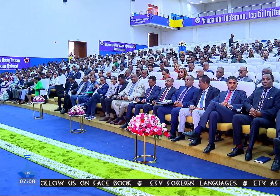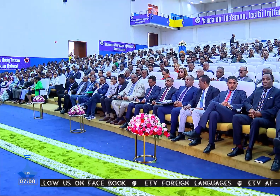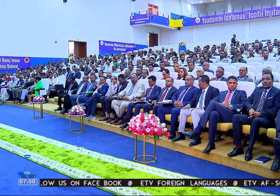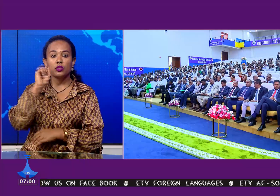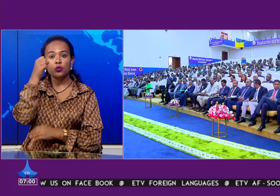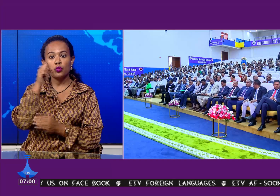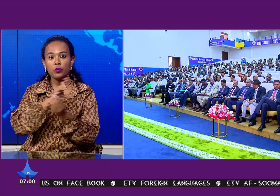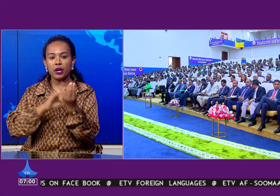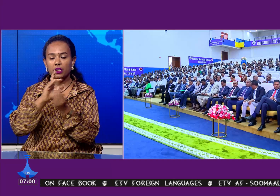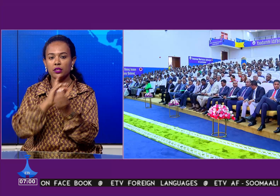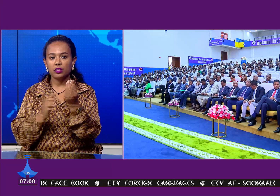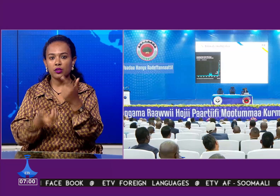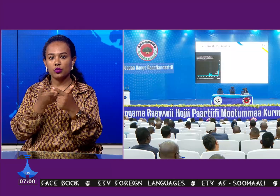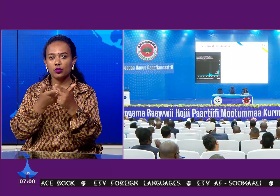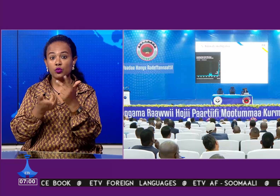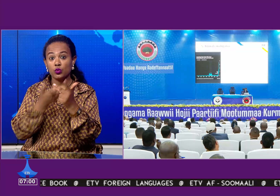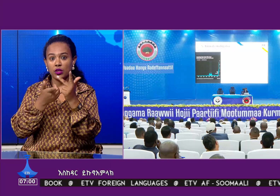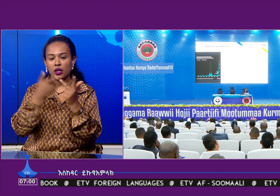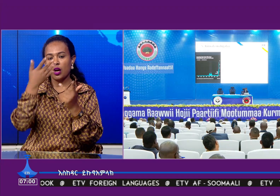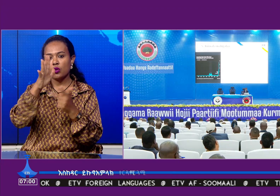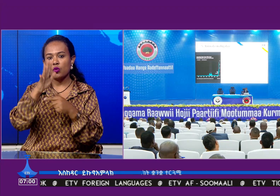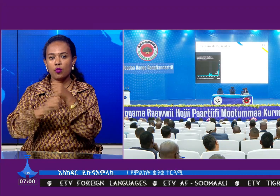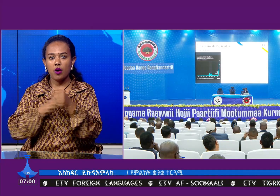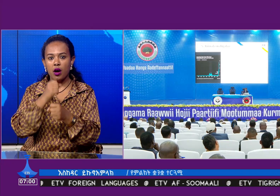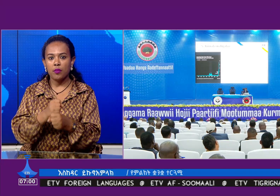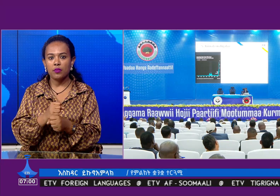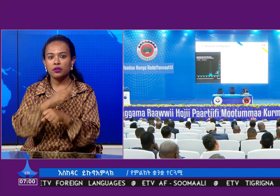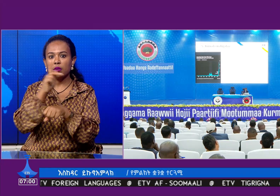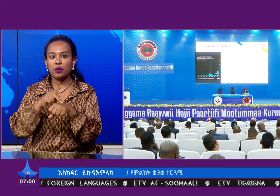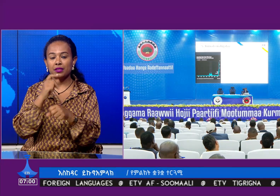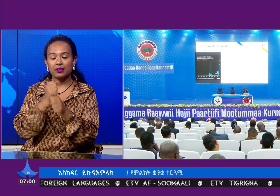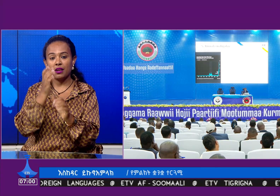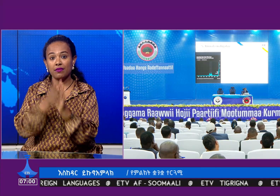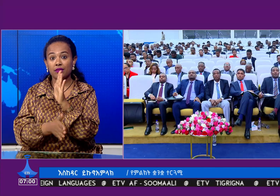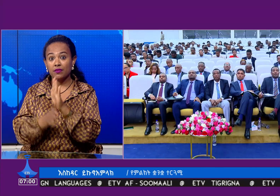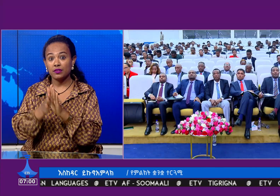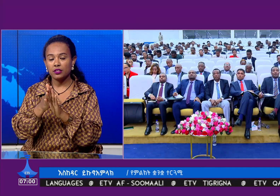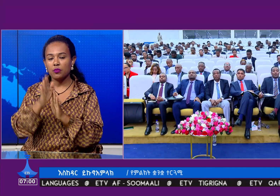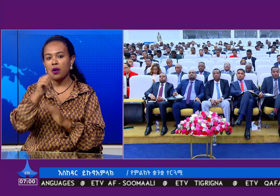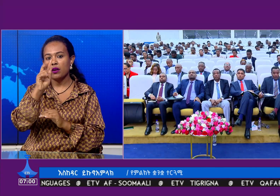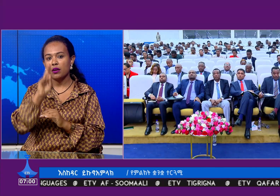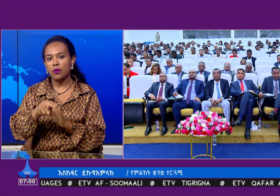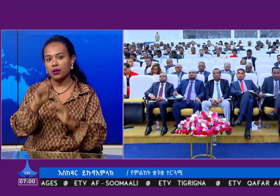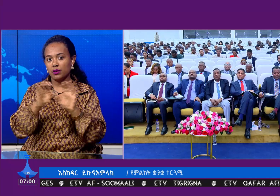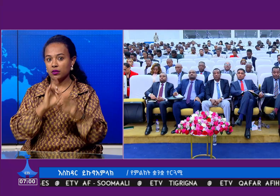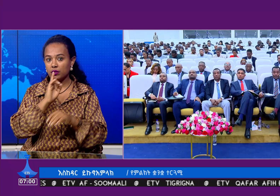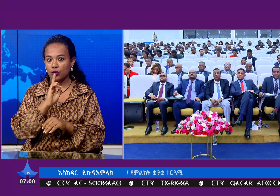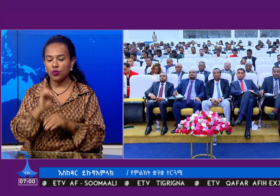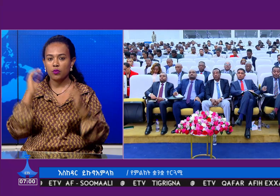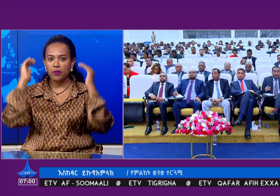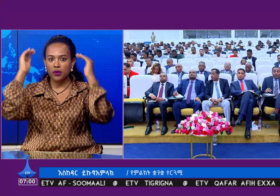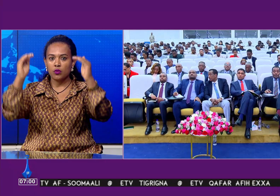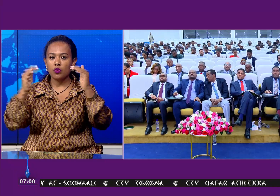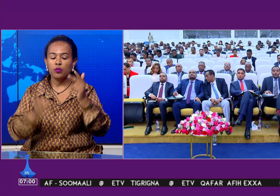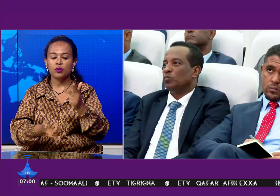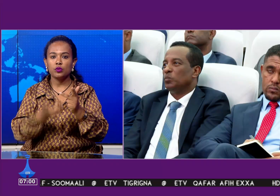የኦሮሚያ ክልል የሶስተኛ ሩብ ዓመት የመንግስትና የፓርቲ ስራ እቅድ አፈጻጸም ግምገማ በአዳማ እየተካሄደ ነው። በመድረኩ